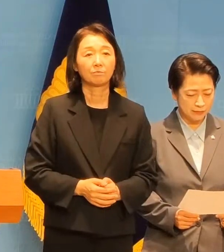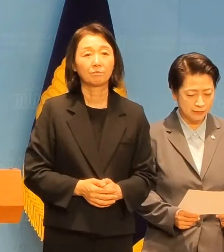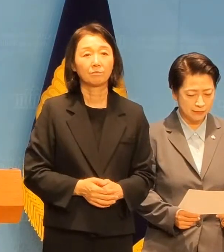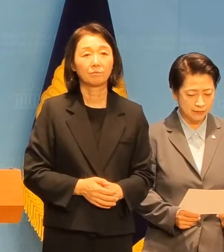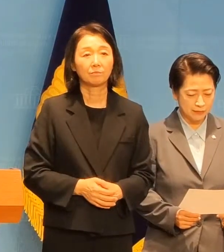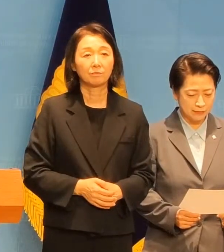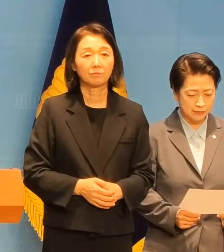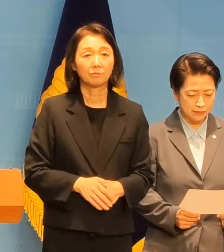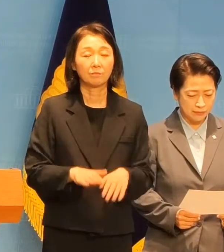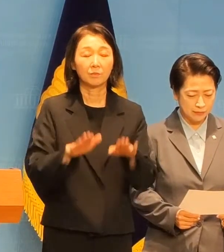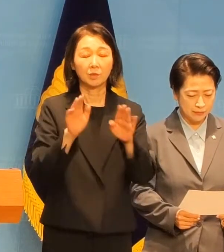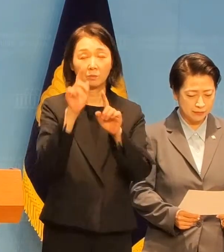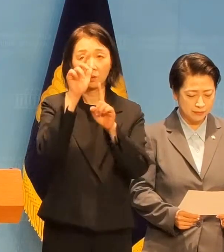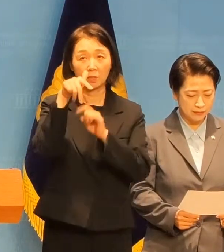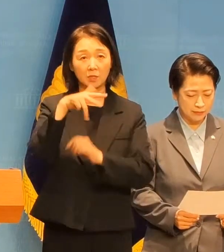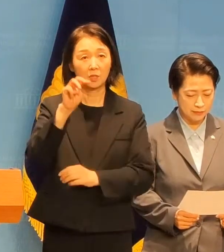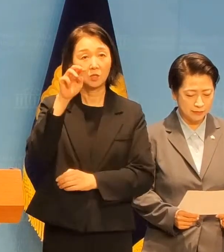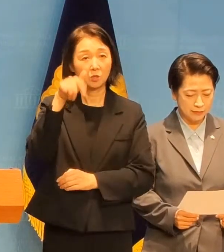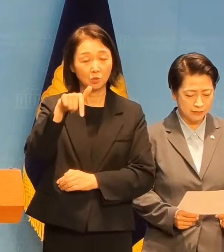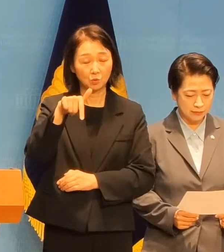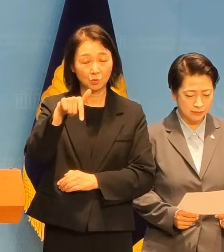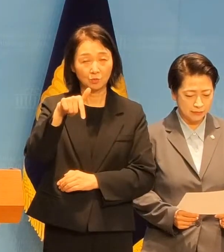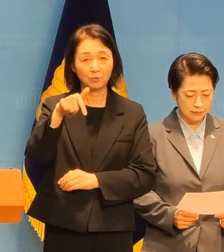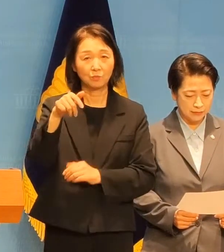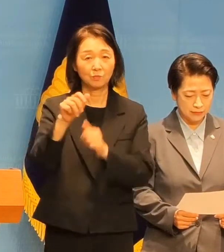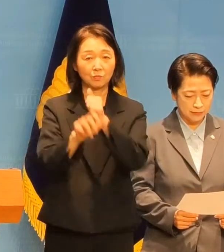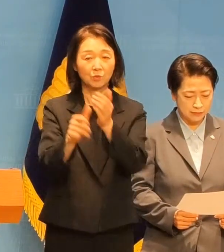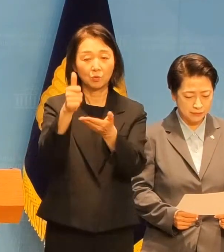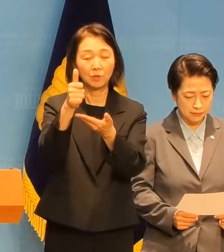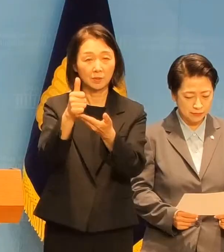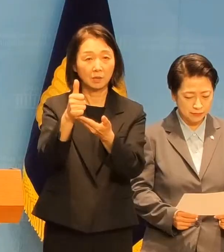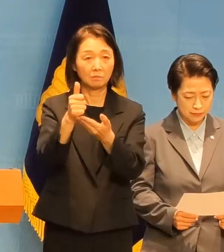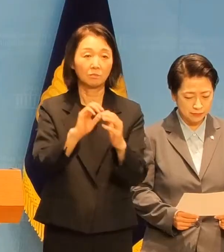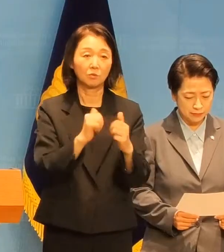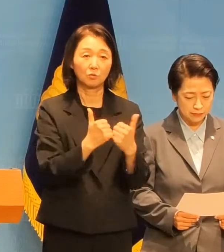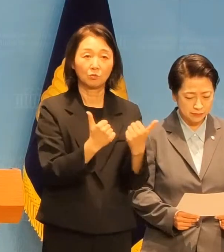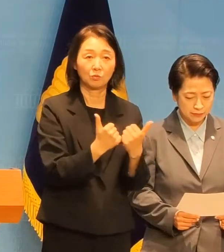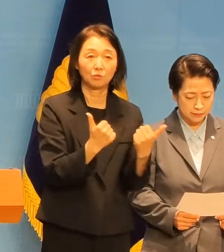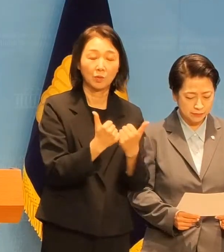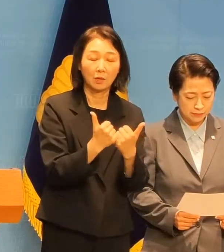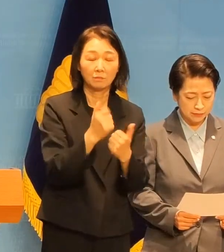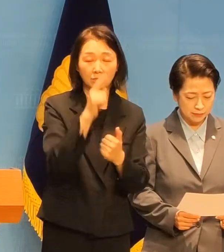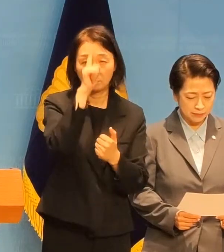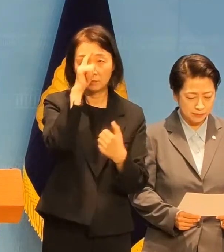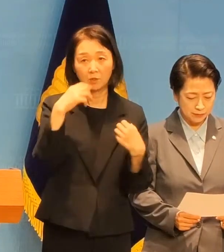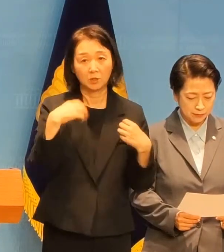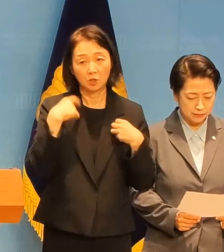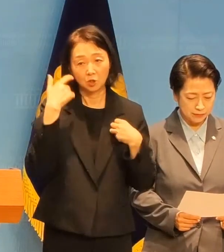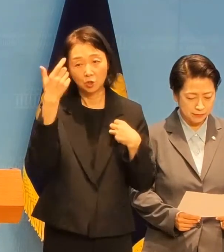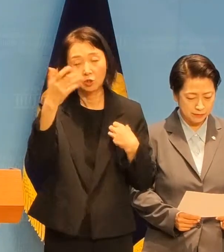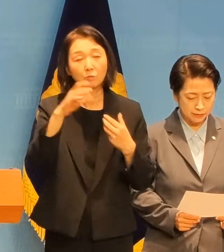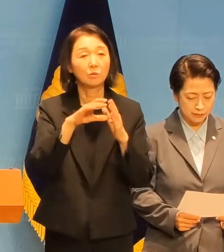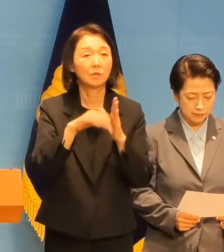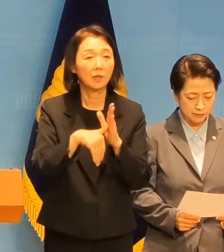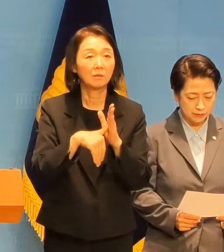이번 이진숙 위원장이 그동안 국회와 대정부 질문 그리고 저희